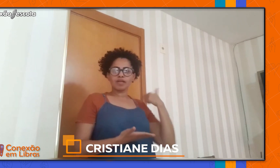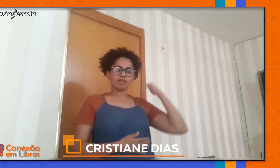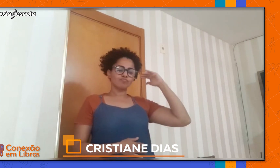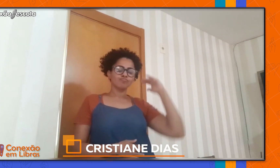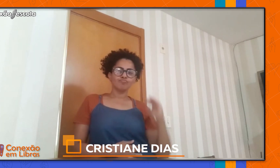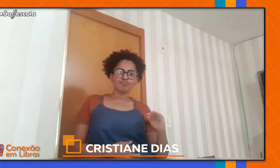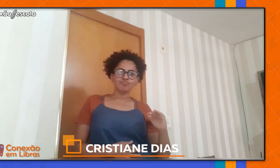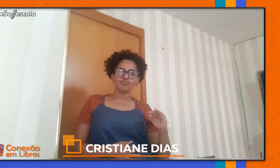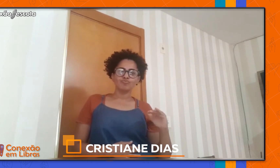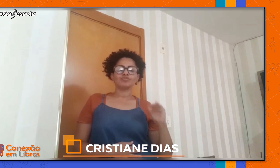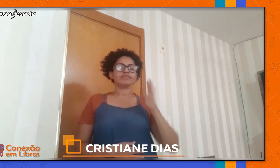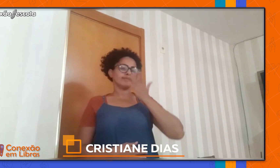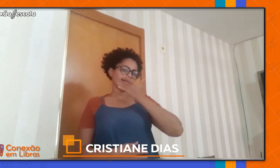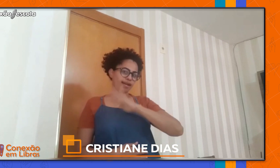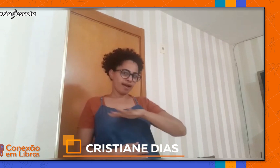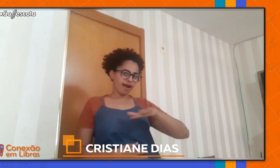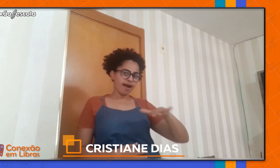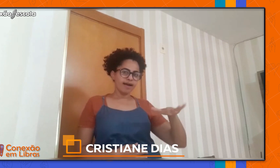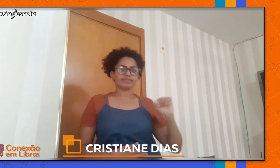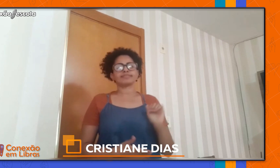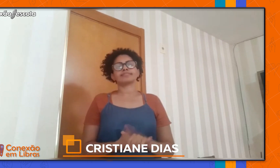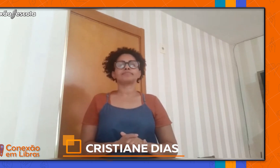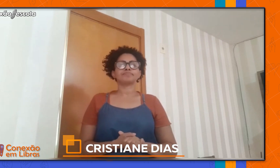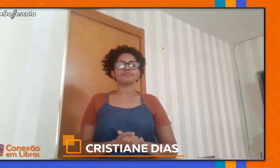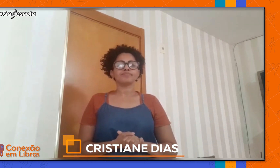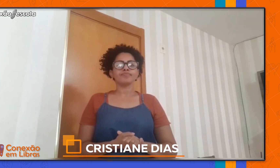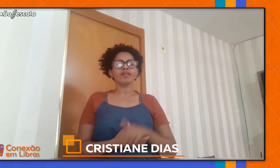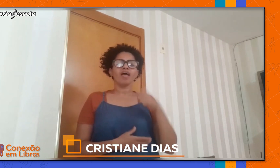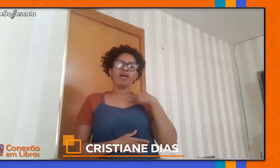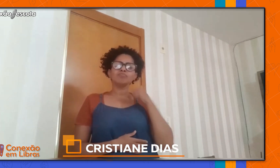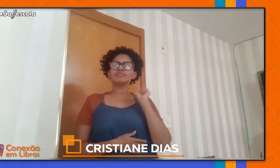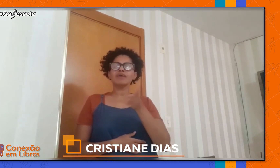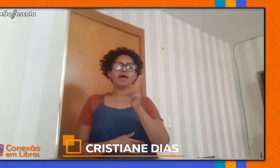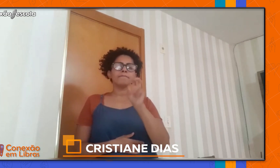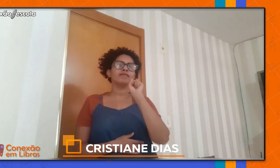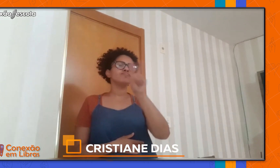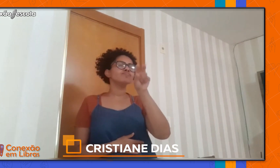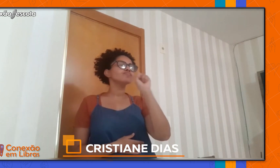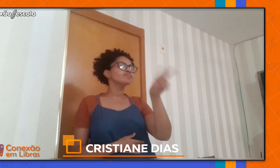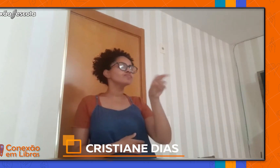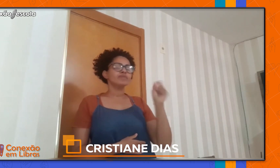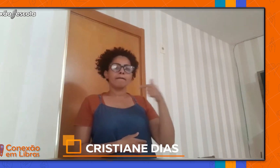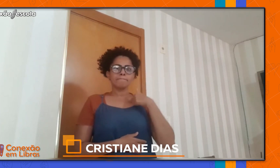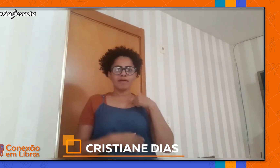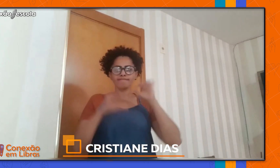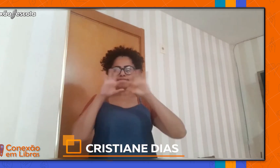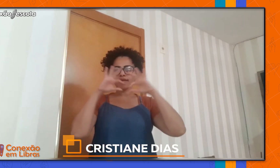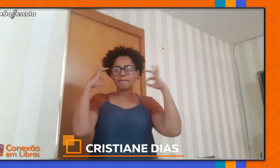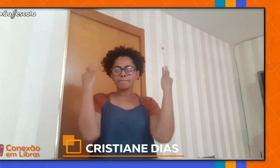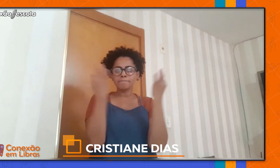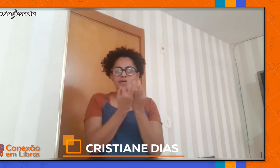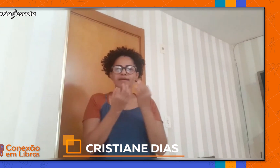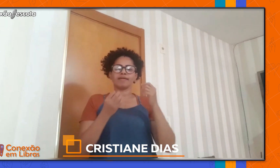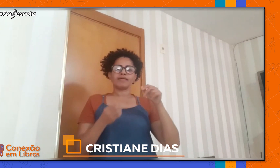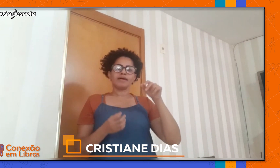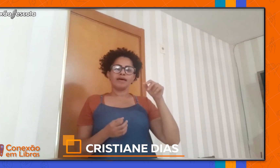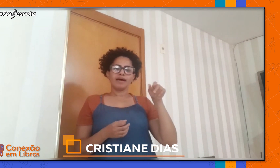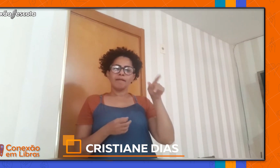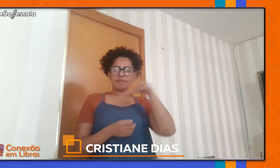passadas, quando eu era criança, bem pequenininha ainda, eu ficava observando os meus primos e a minha família, que trazia